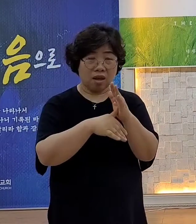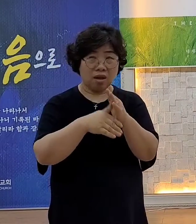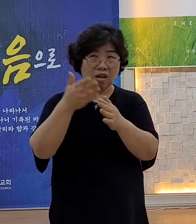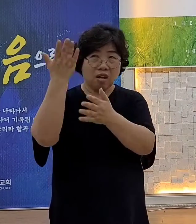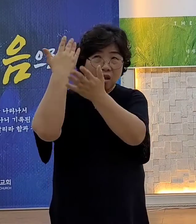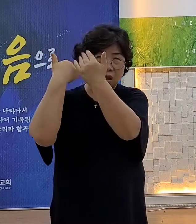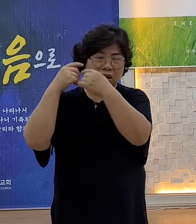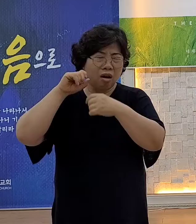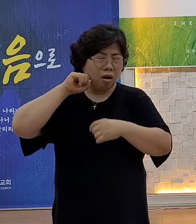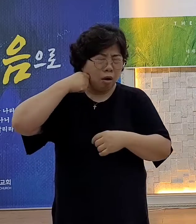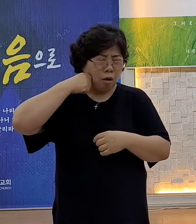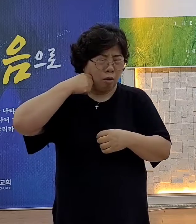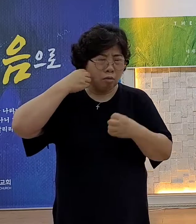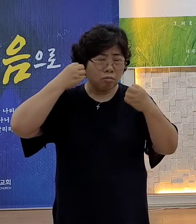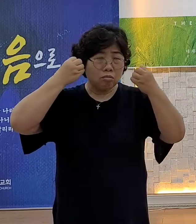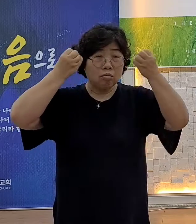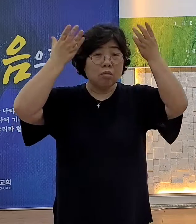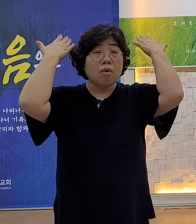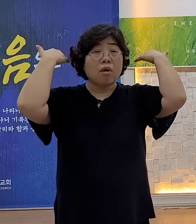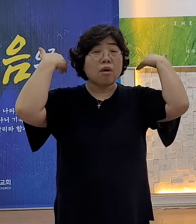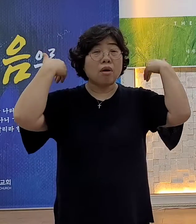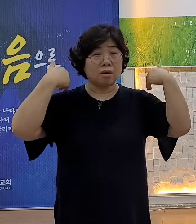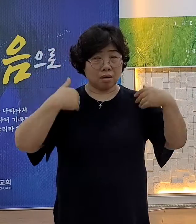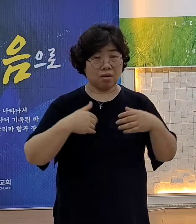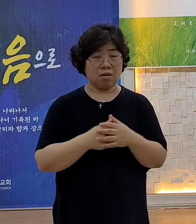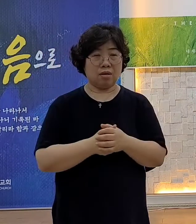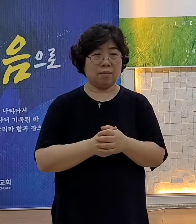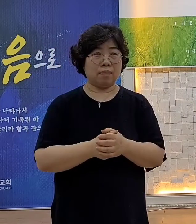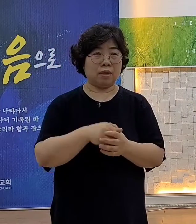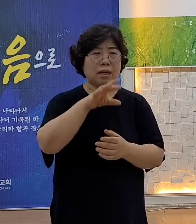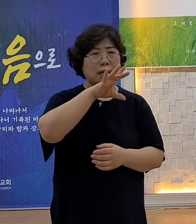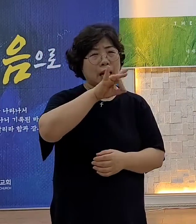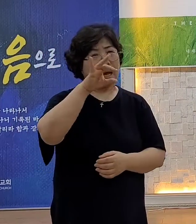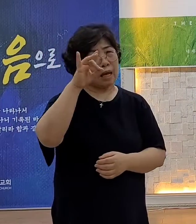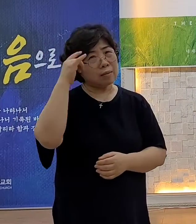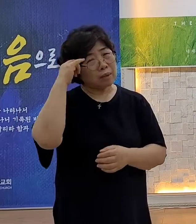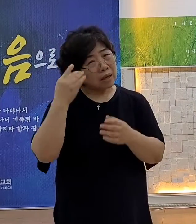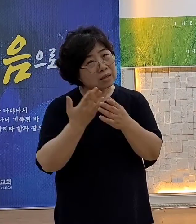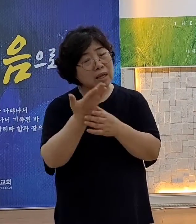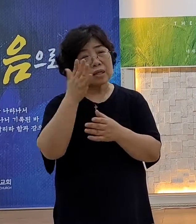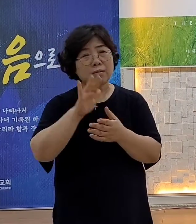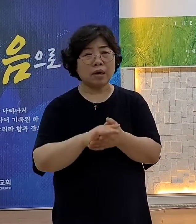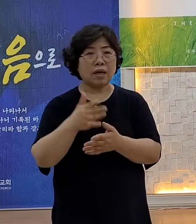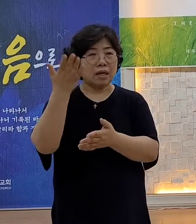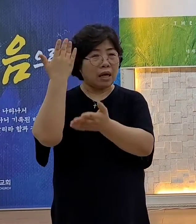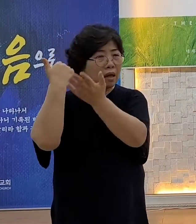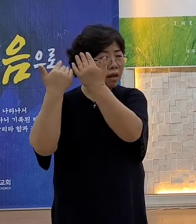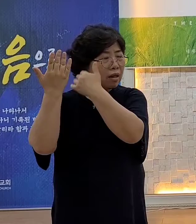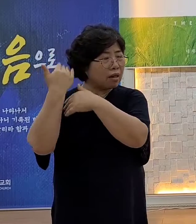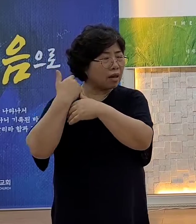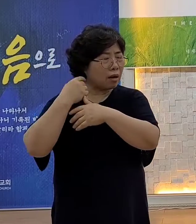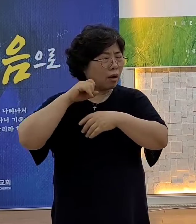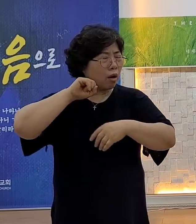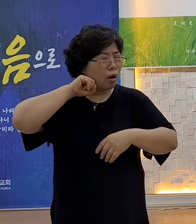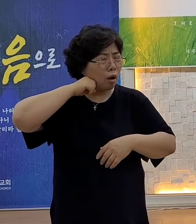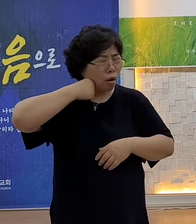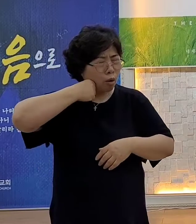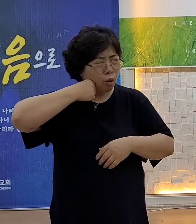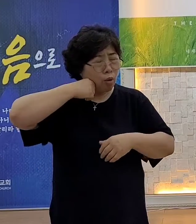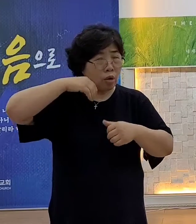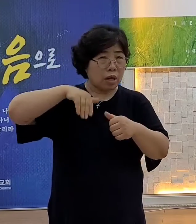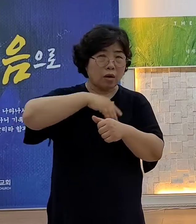금세 지난 그 어려웠던 과거를 물론 가끔씩 기억날 때 있지만 옛날에 그 어려웠던 그